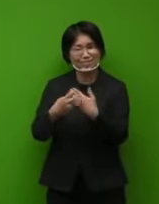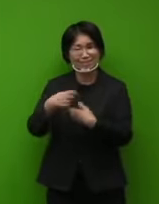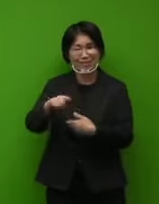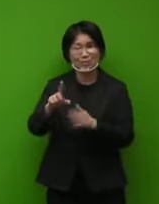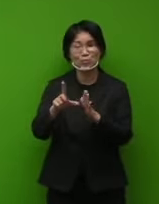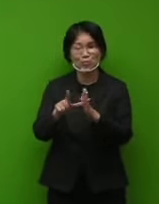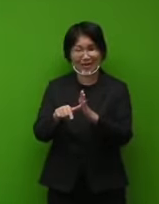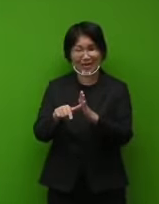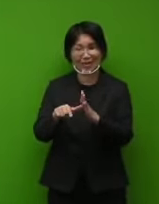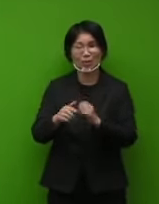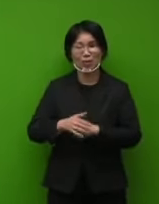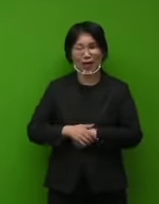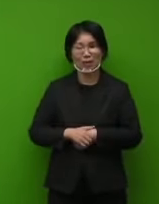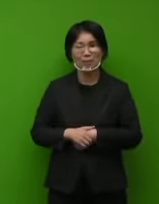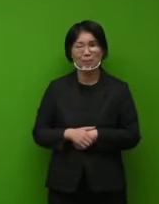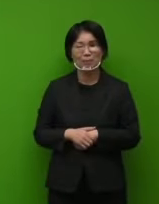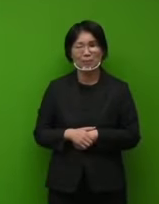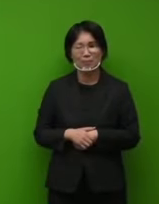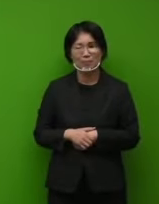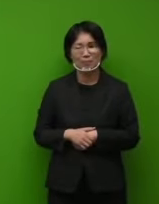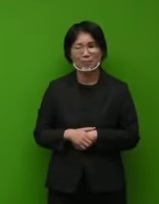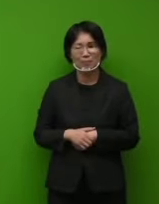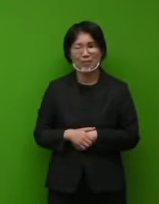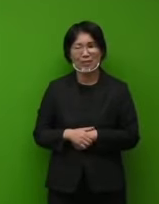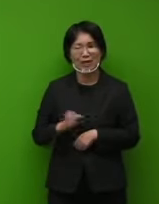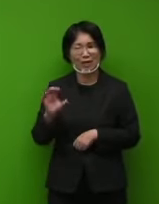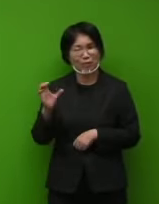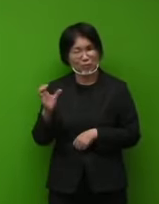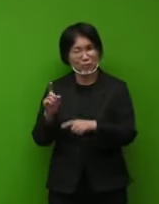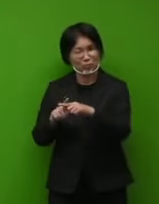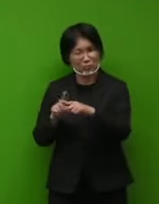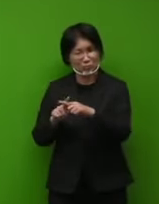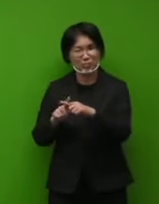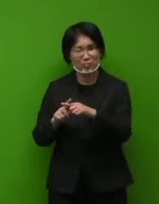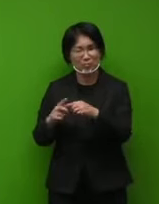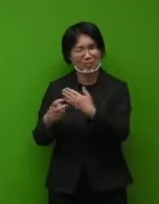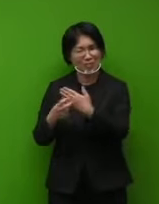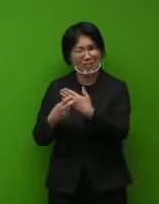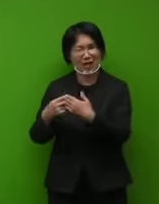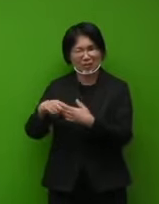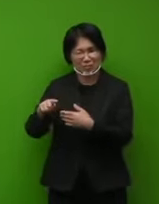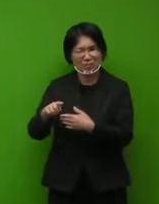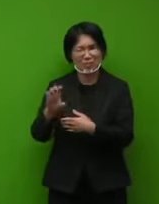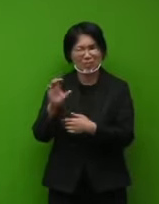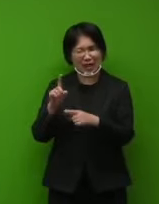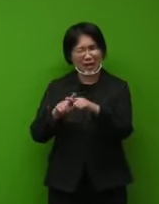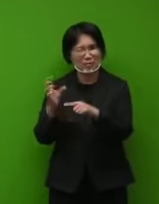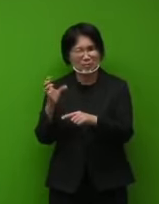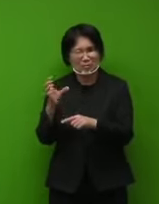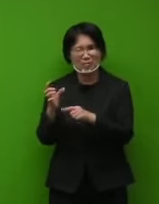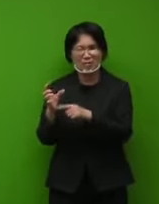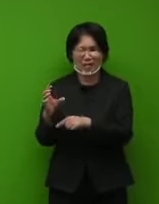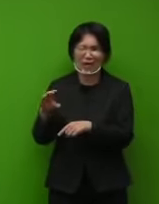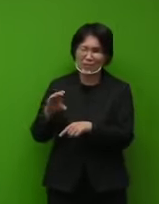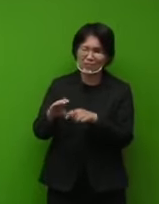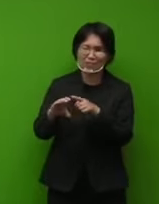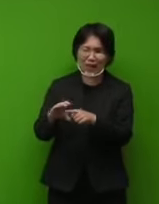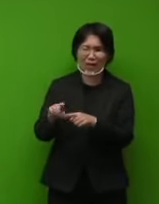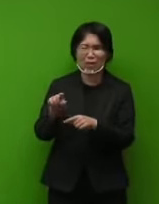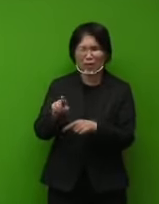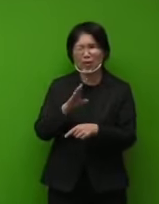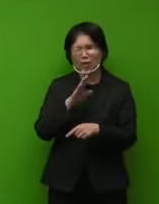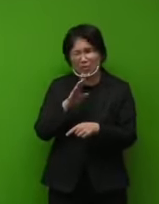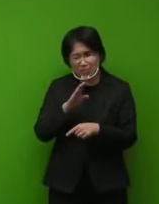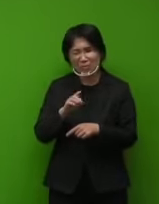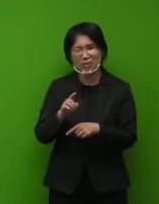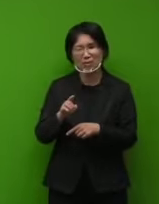合でありますけれども、救急外来や救急車活用、もうこれは本当に真に救急車が必要な方がおられるわけで、